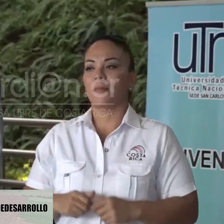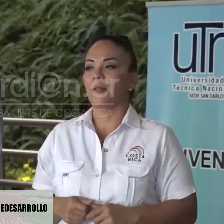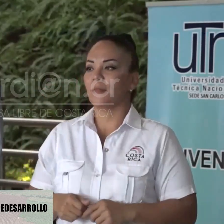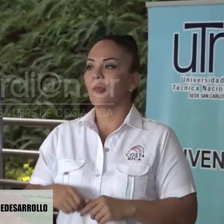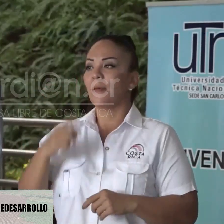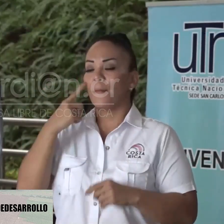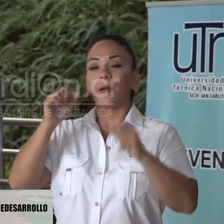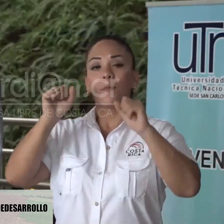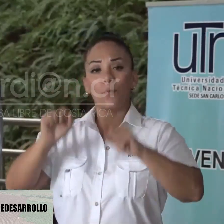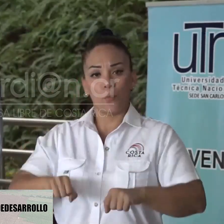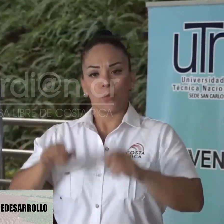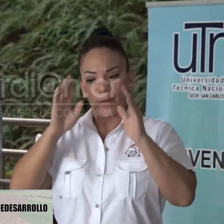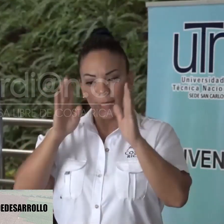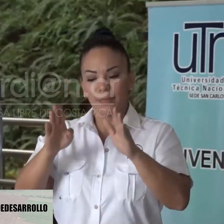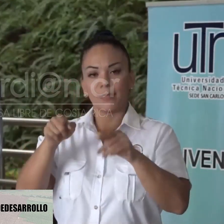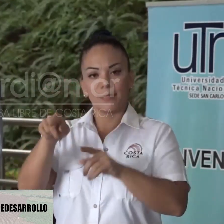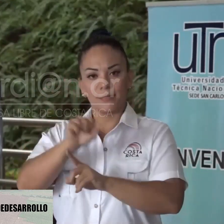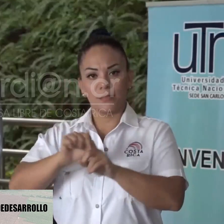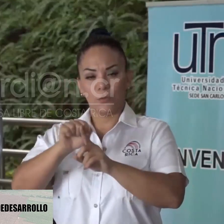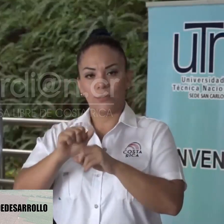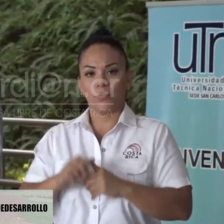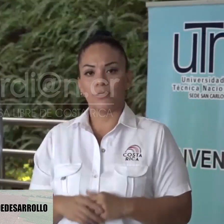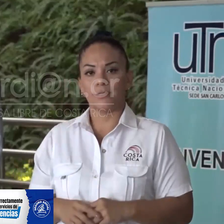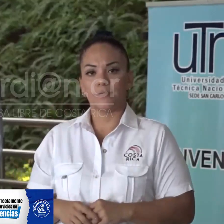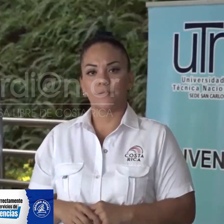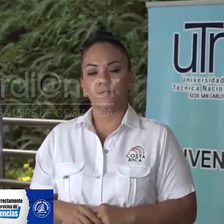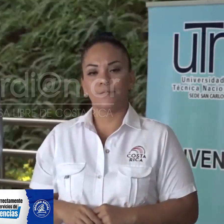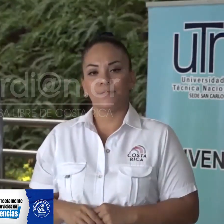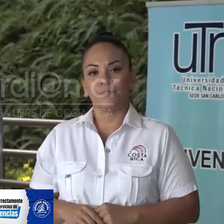para poderle entrar a